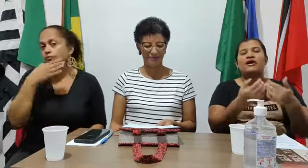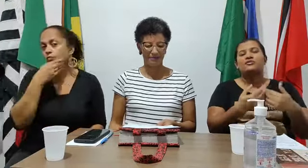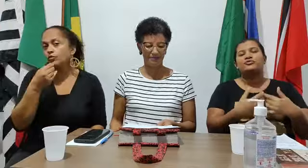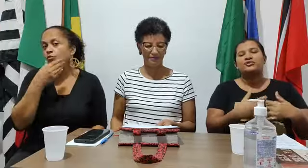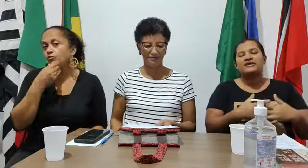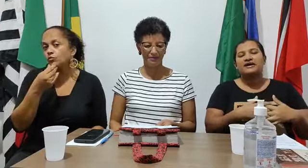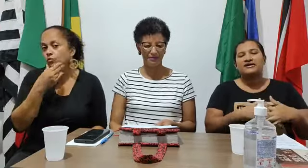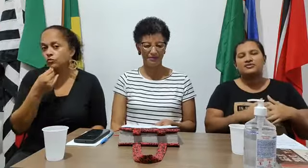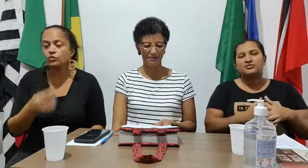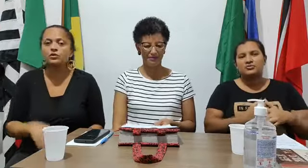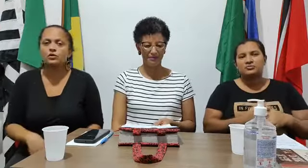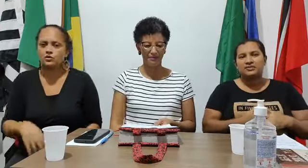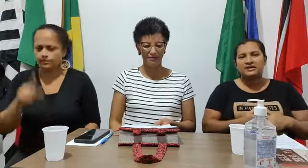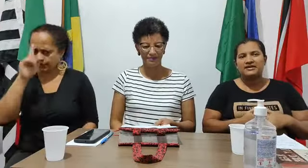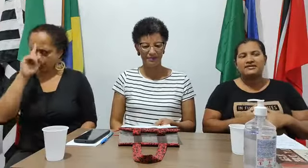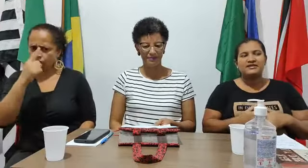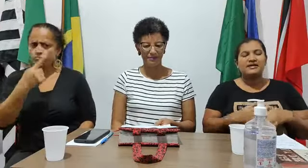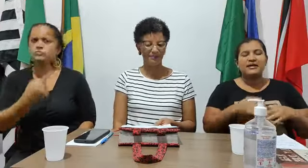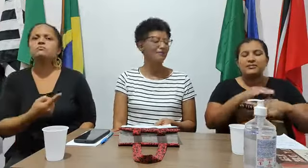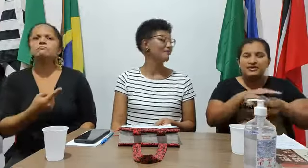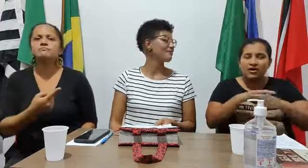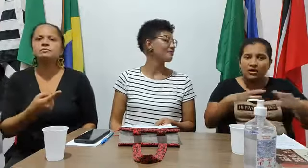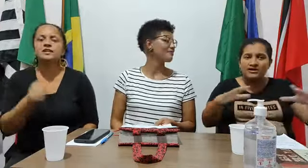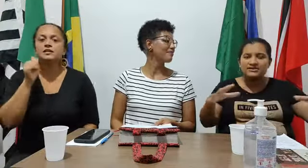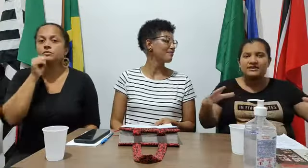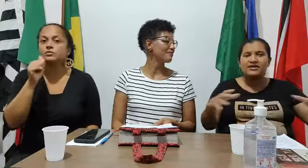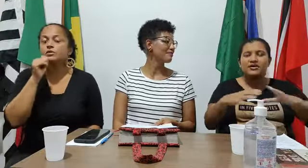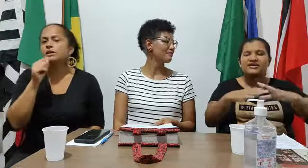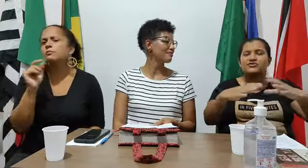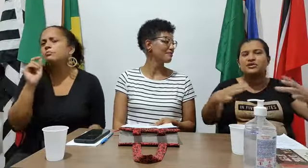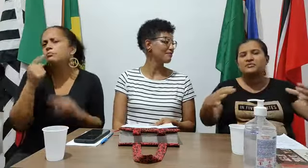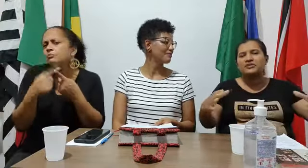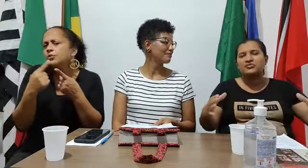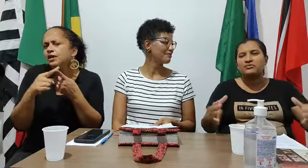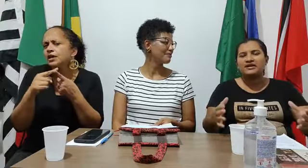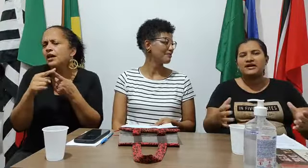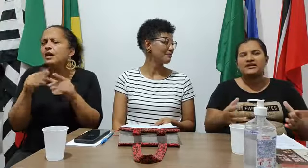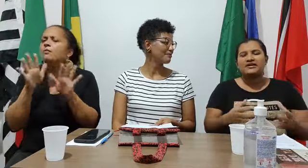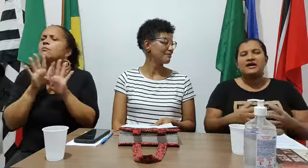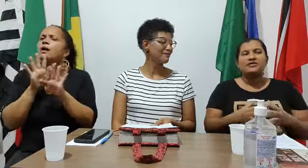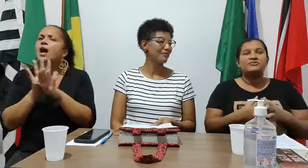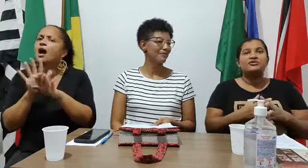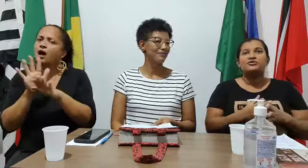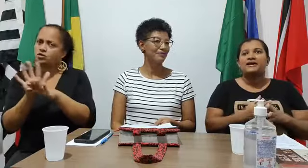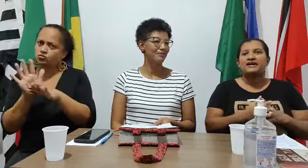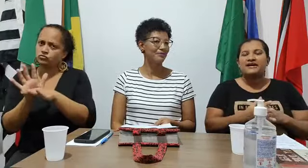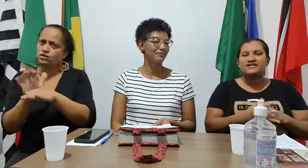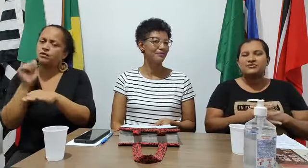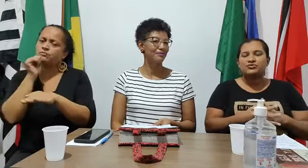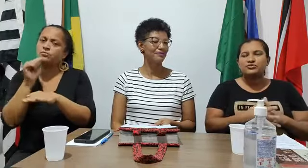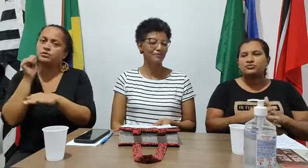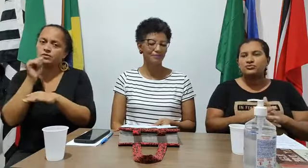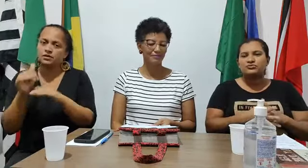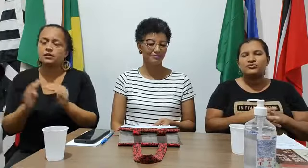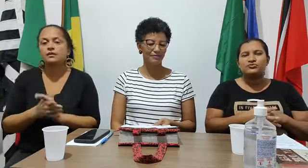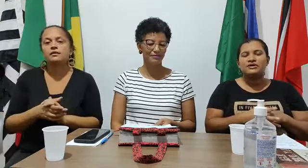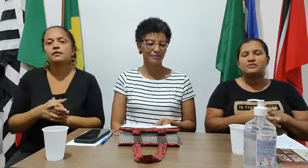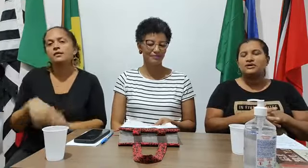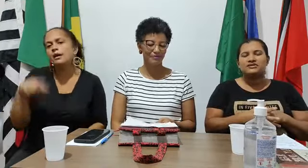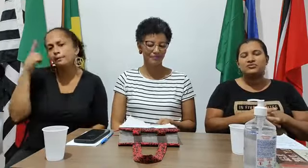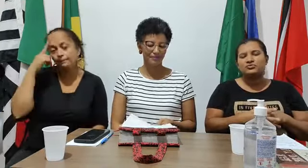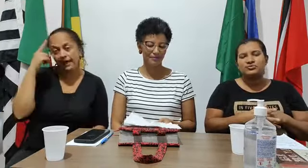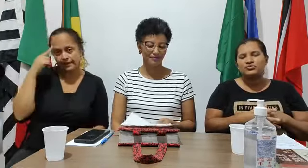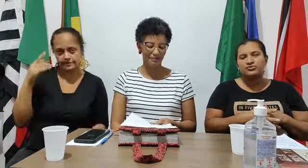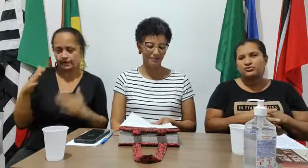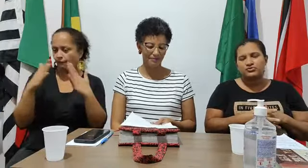como autoridade sobre a mulher, é para dar ordem, né, ao relacionamento familiar. Agora, imagina uma casa onde todo mundo,